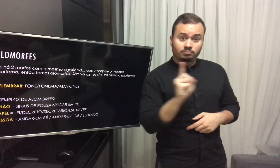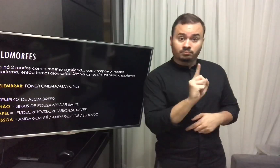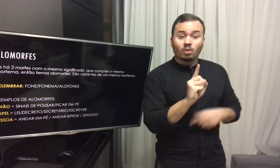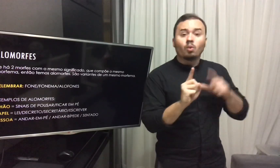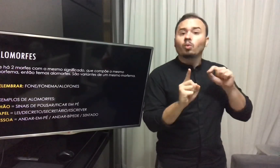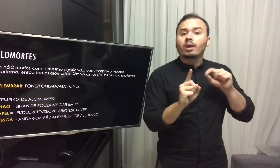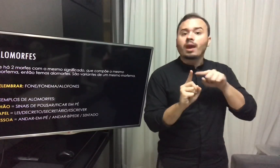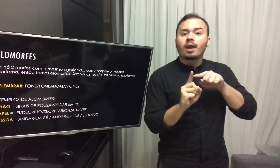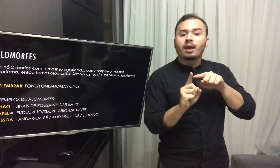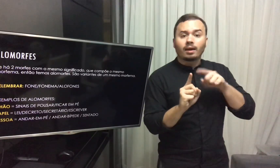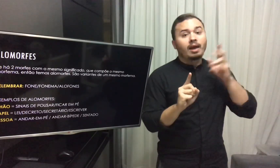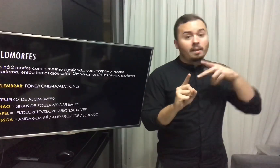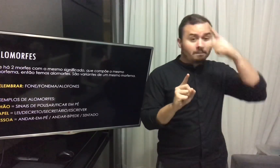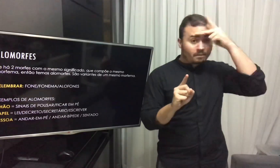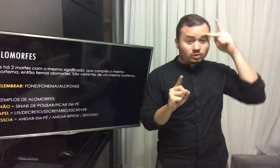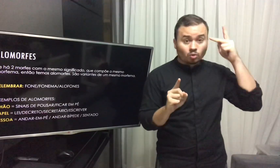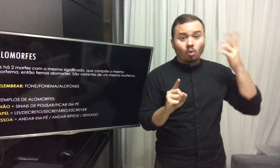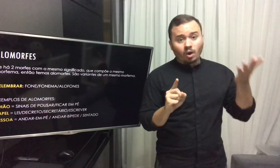pessoa, uma pessoa que está de pé.